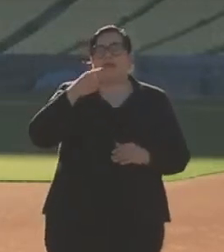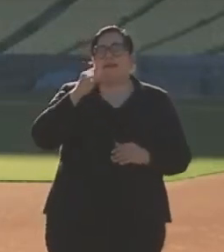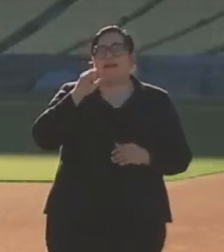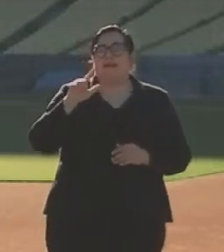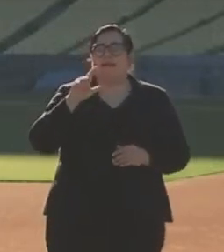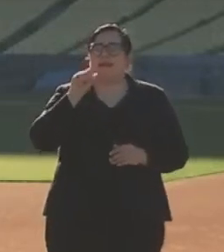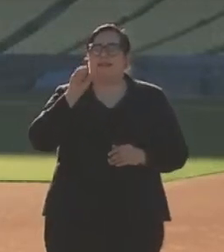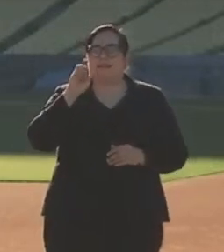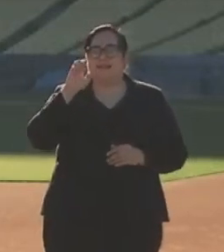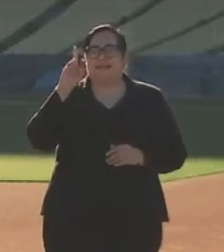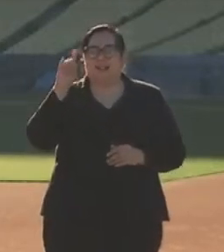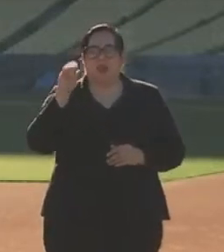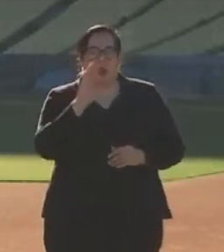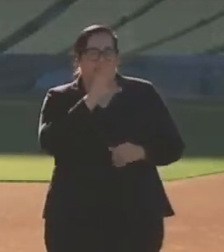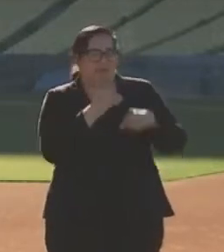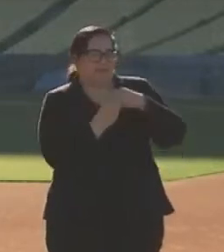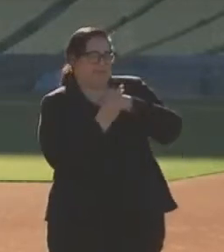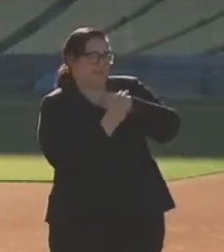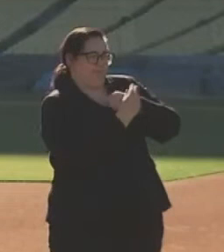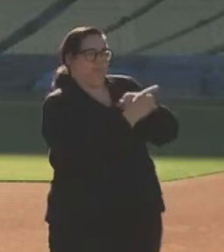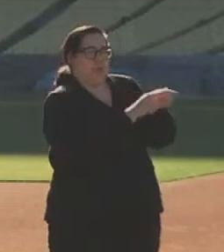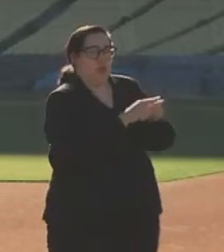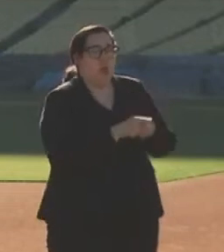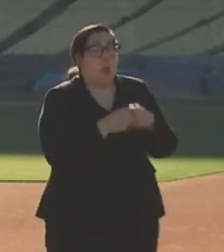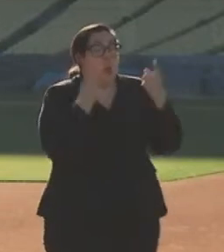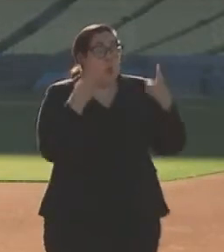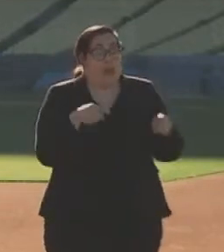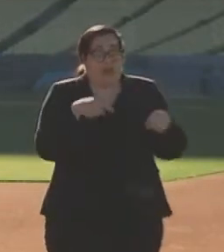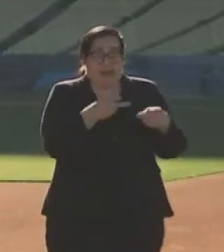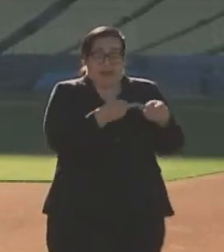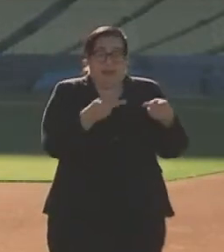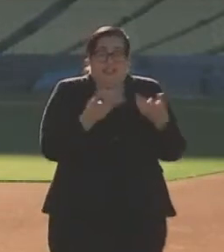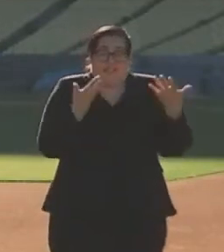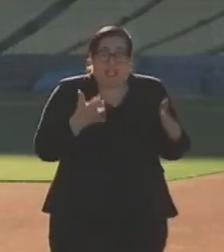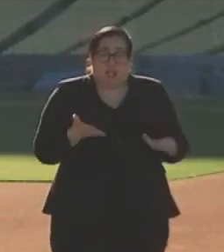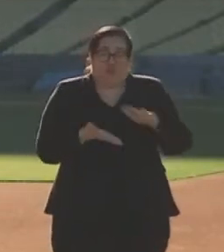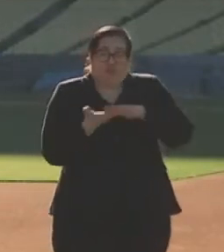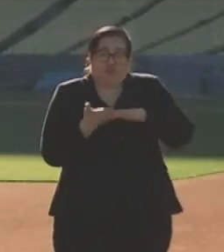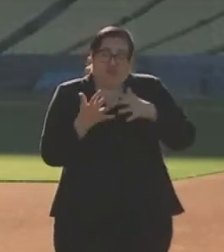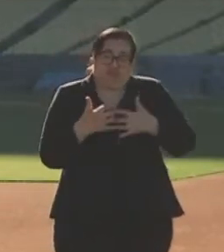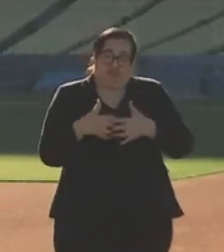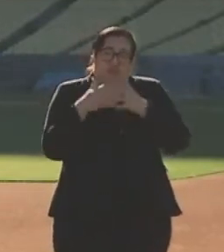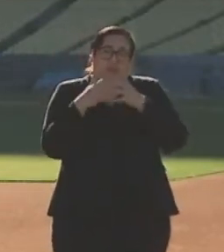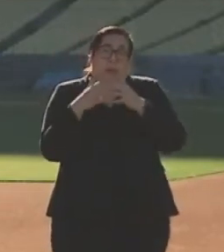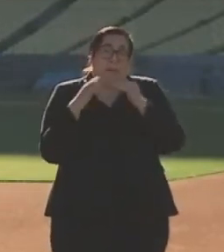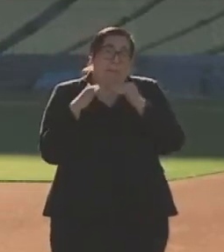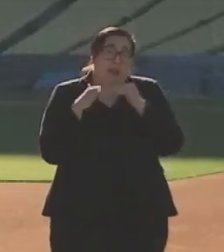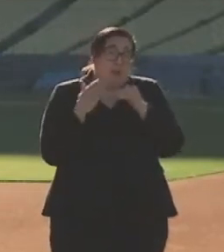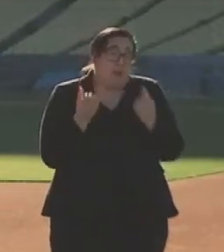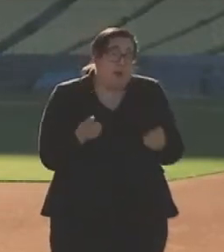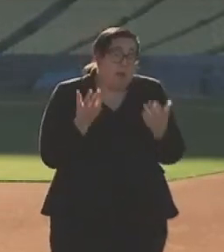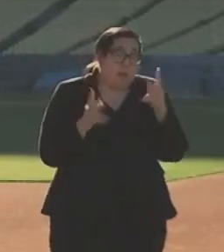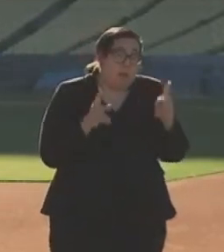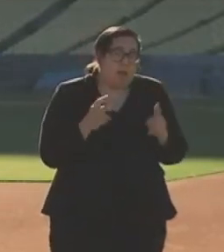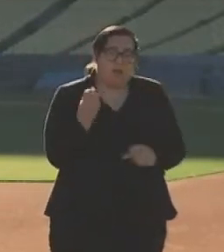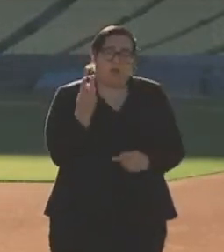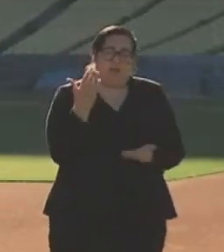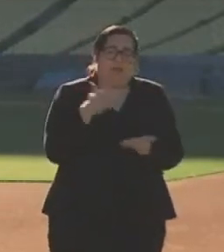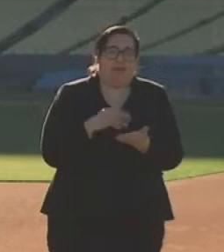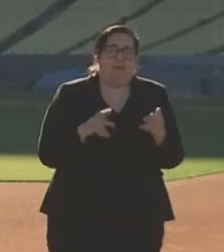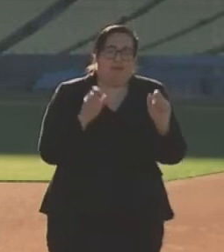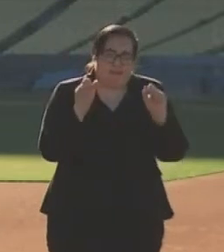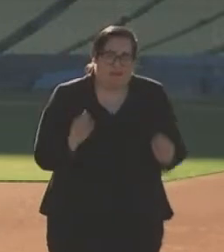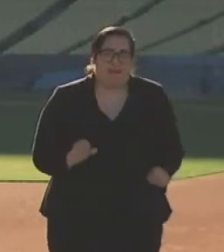Cuando este sitio esté funcionando a plena capacidad, hasta al mínimo, 12,000 personas podrán recibir